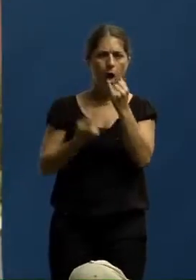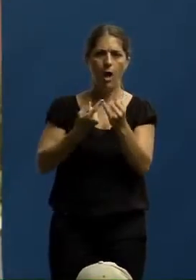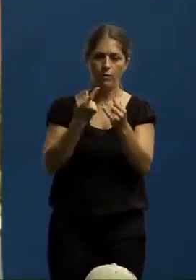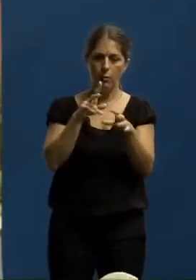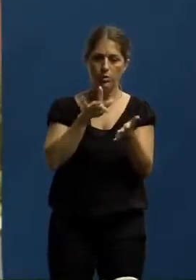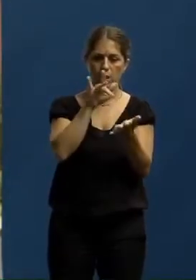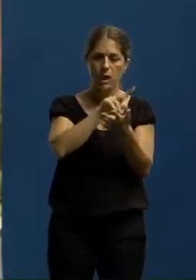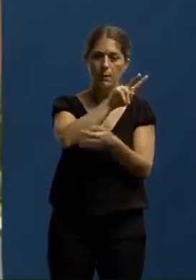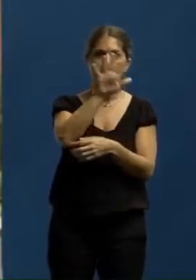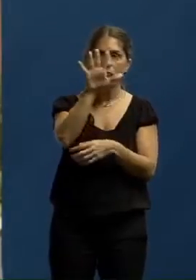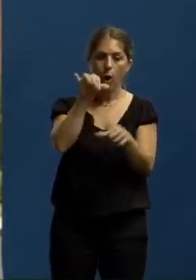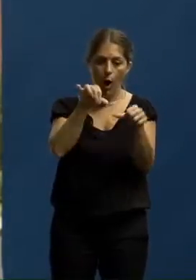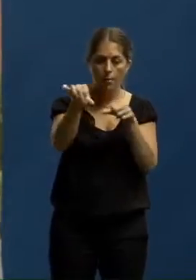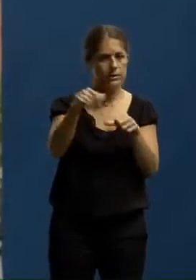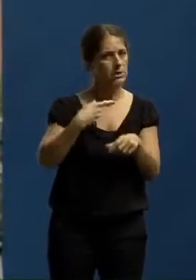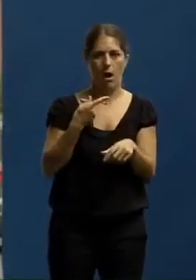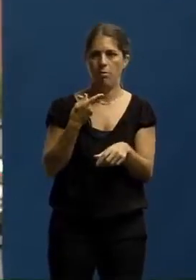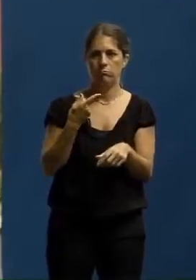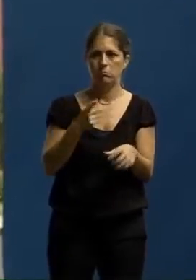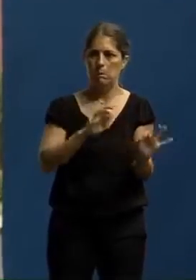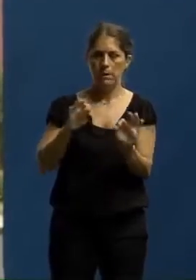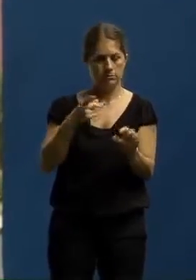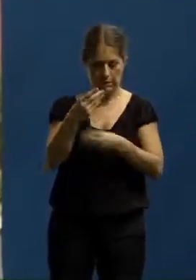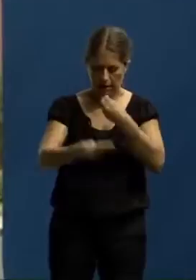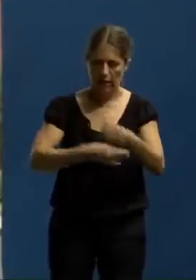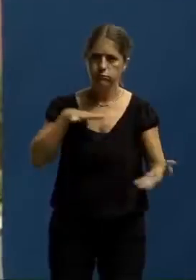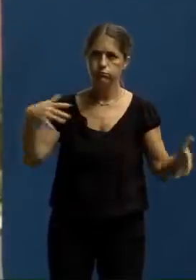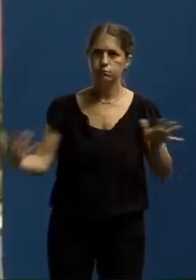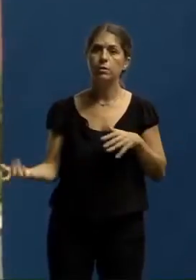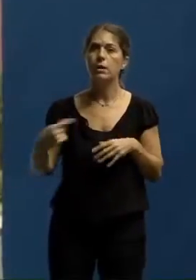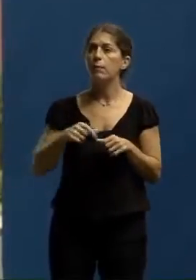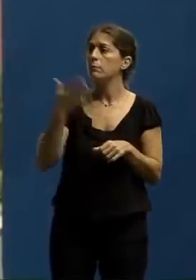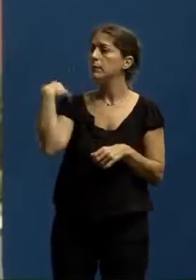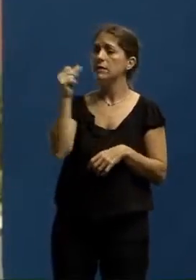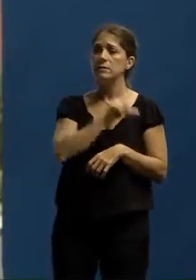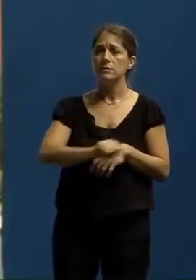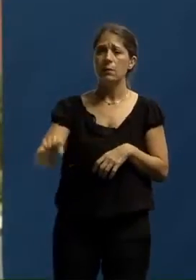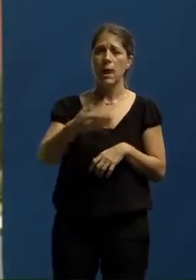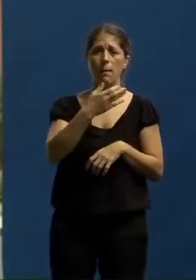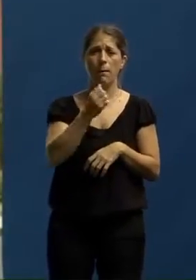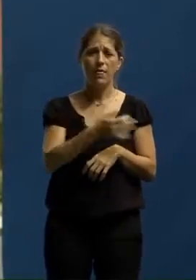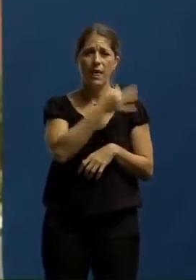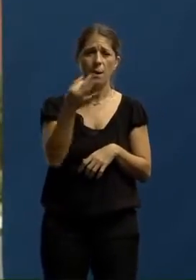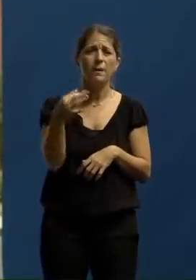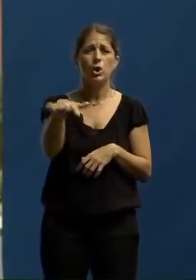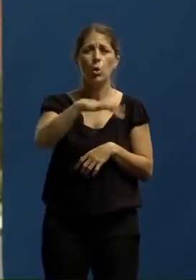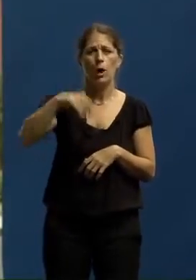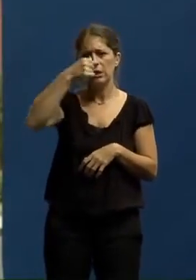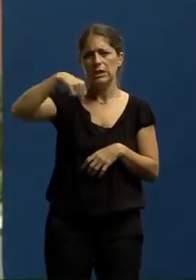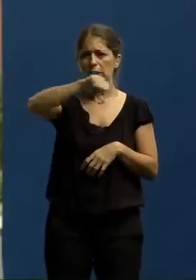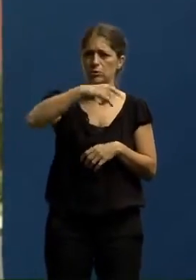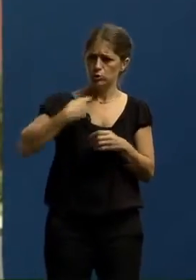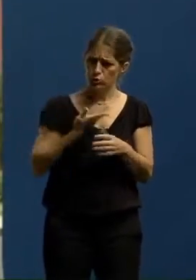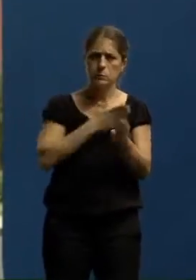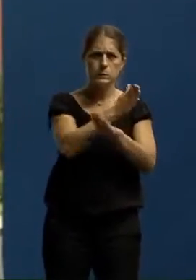en beneficio das maiorías sociais. Garantizamos, como xa fixemos a semana pasada na visita a Barbacia e a visita a todas as comarcas do Salnés,